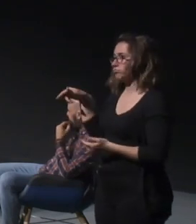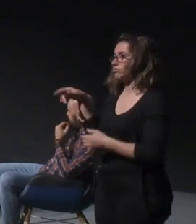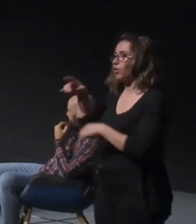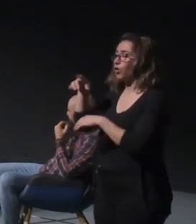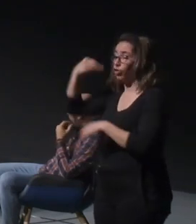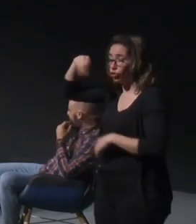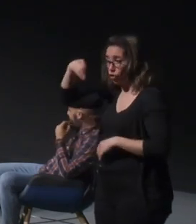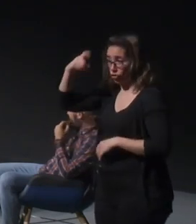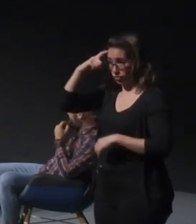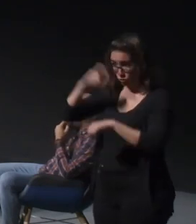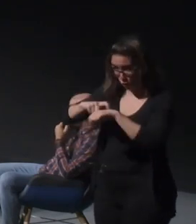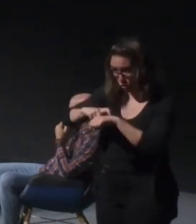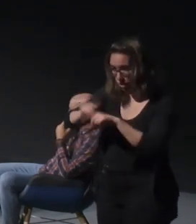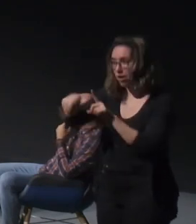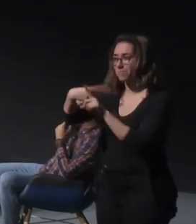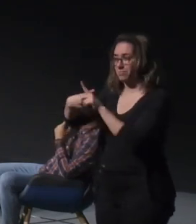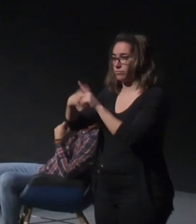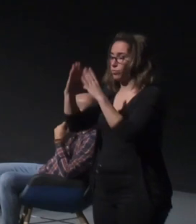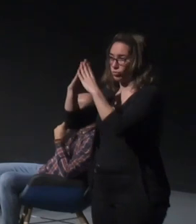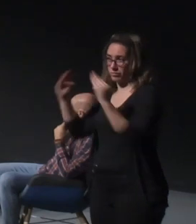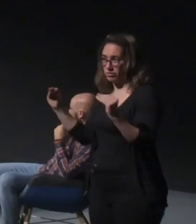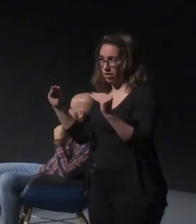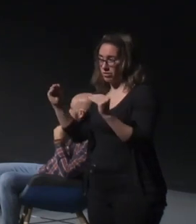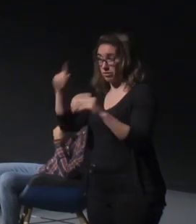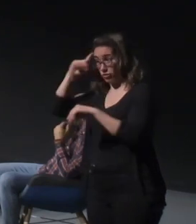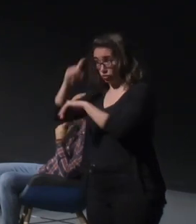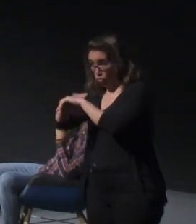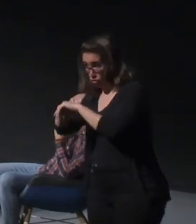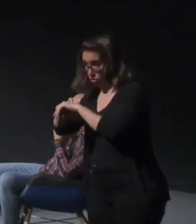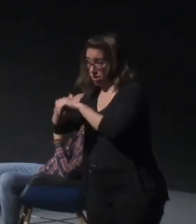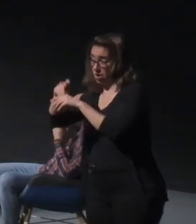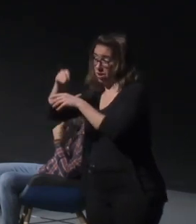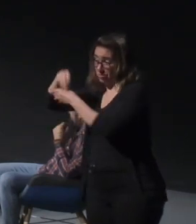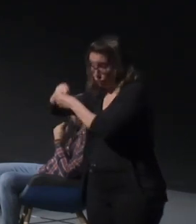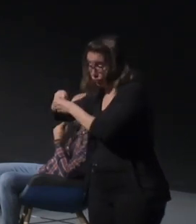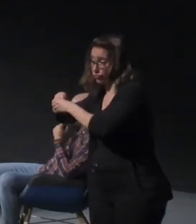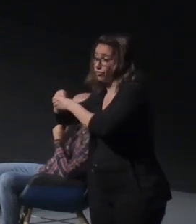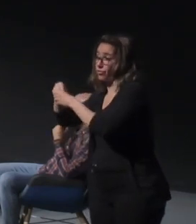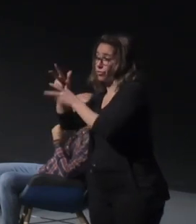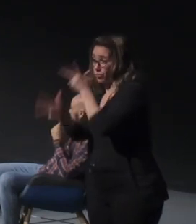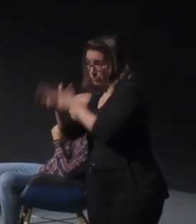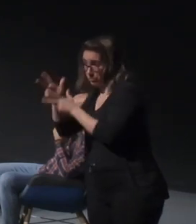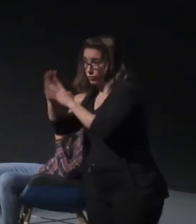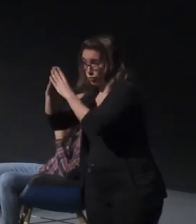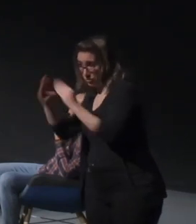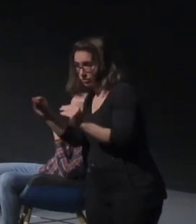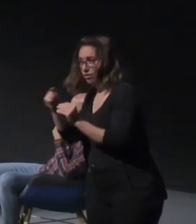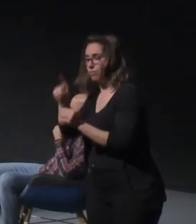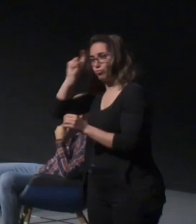profesor agregado en la Facultad de Psicología de la Universidad del País Vasco, Departamento